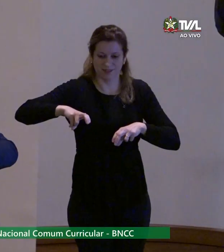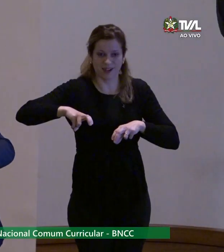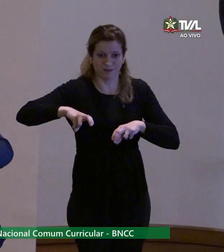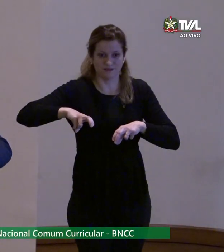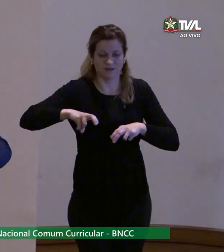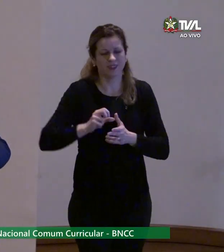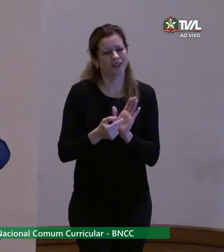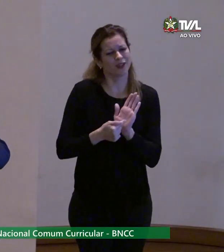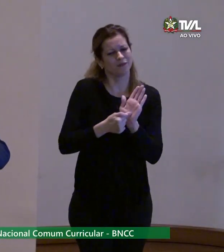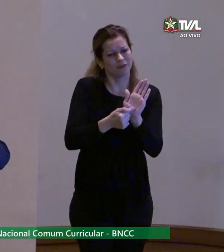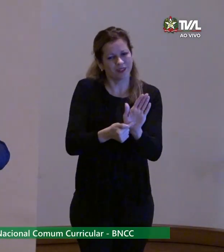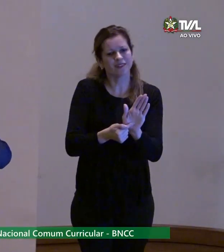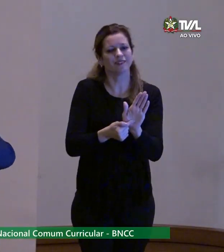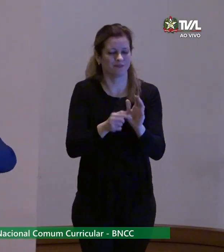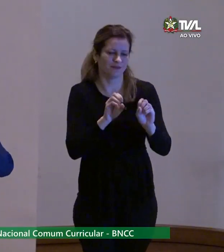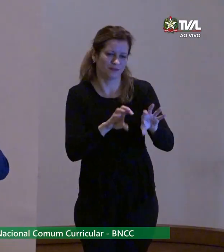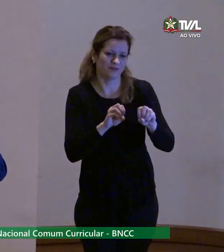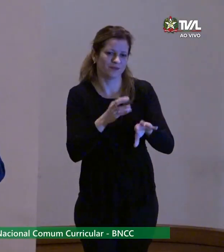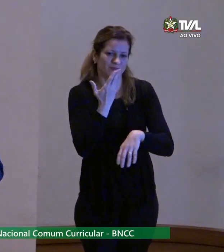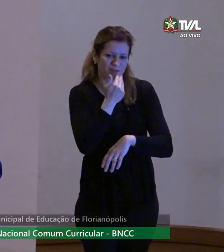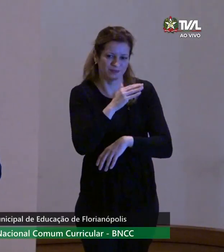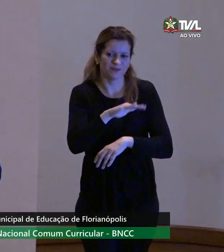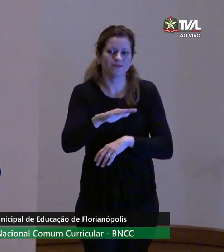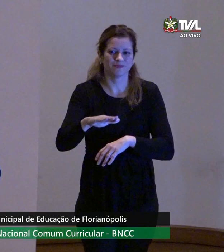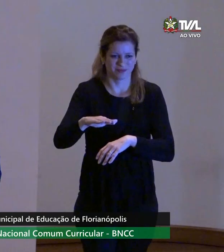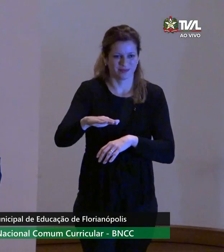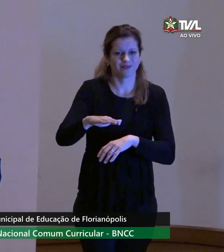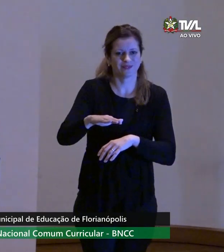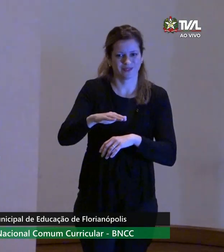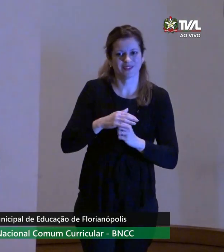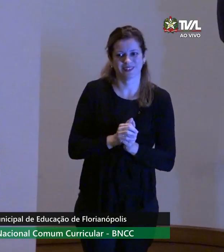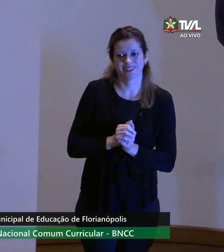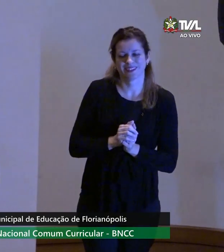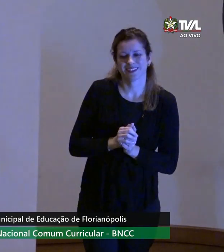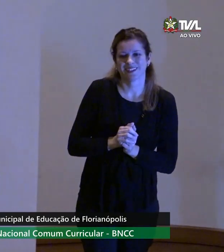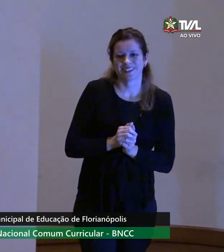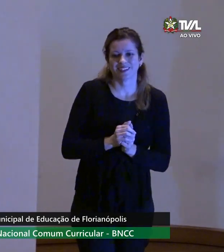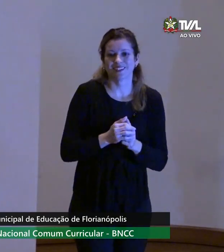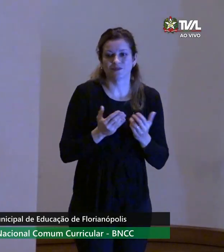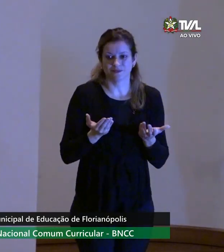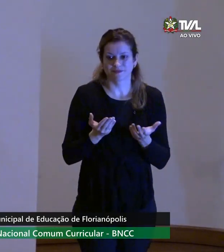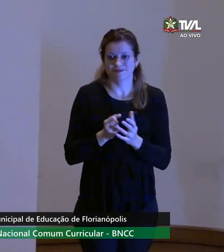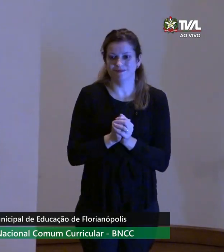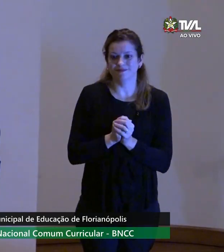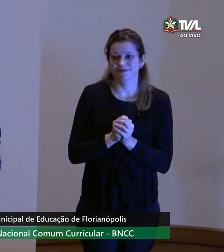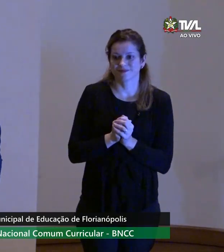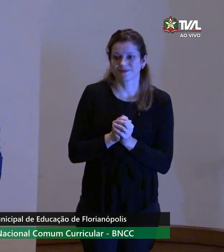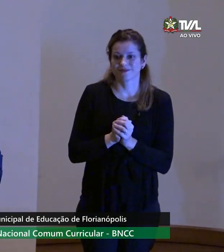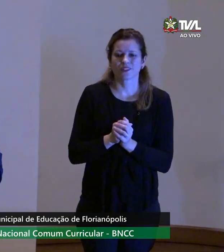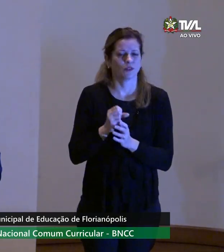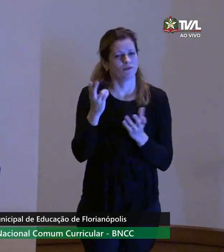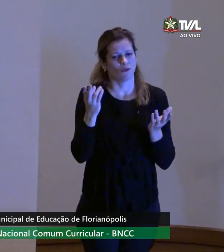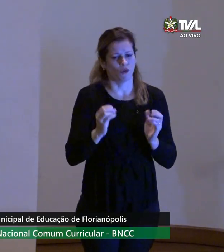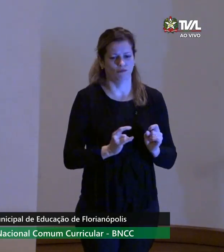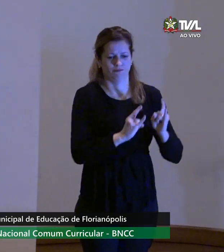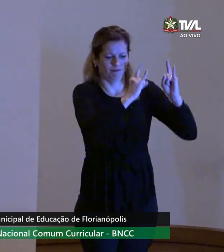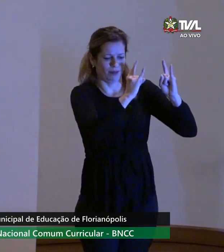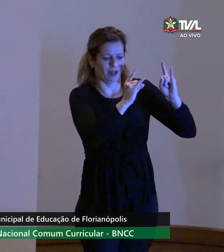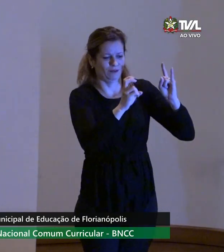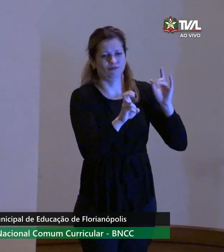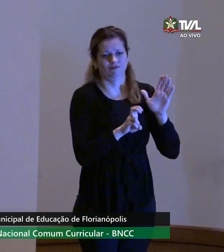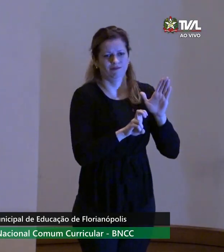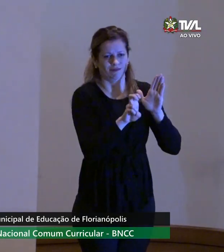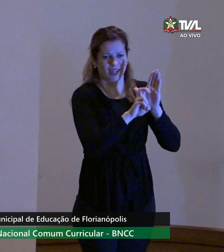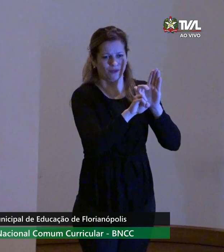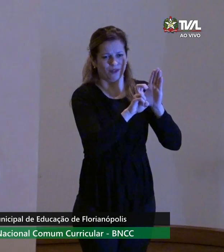educação infantil A gente não faz na Conselheiro Mafra 6 56 no andar quinto andar quarto